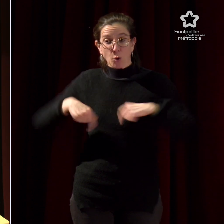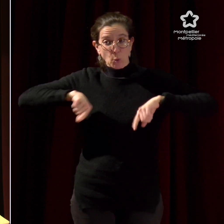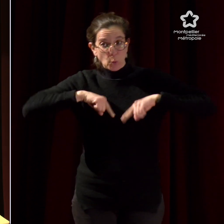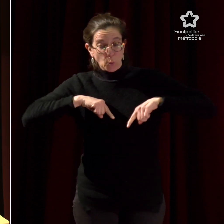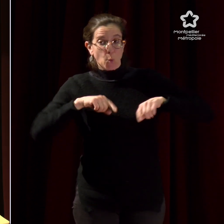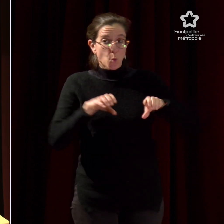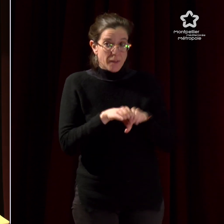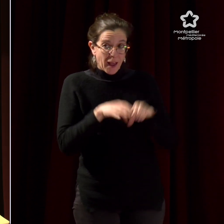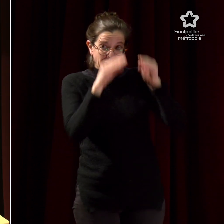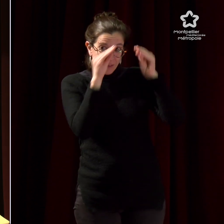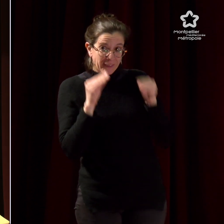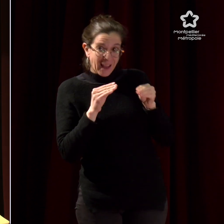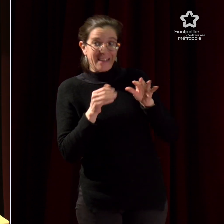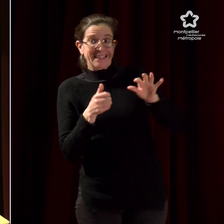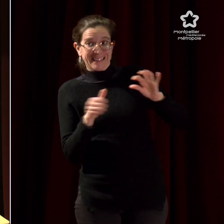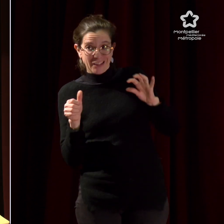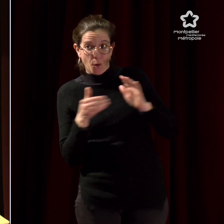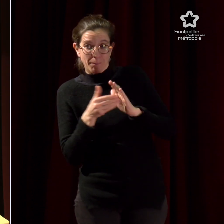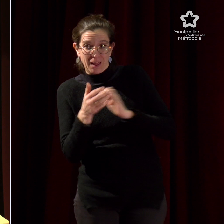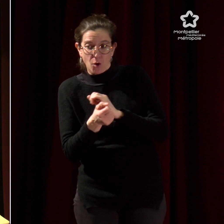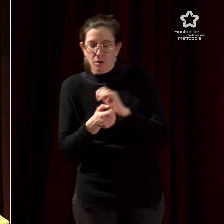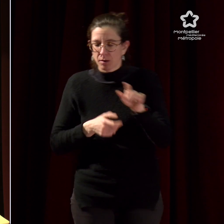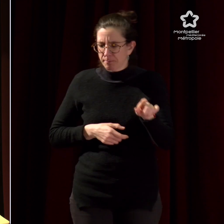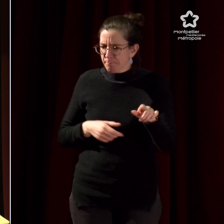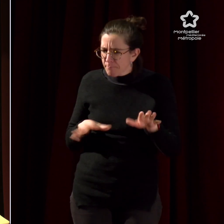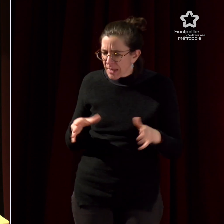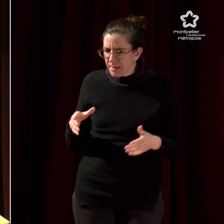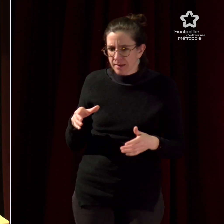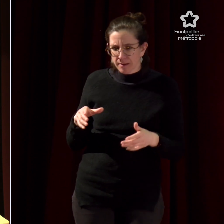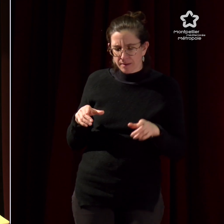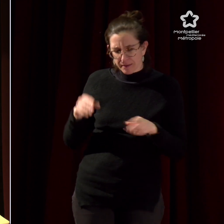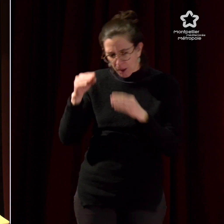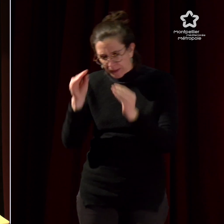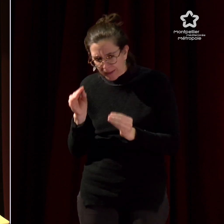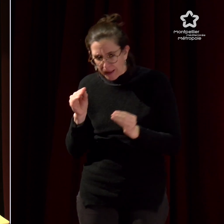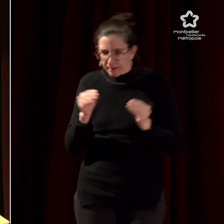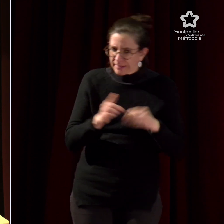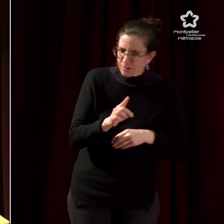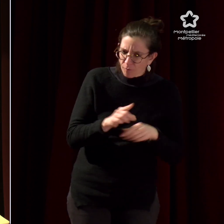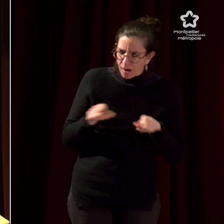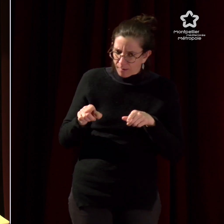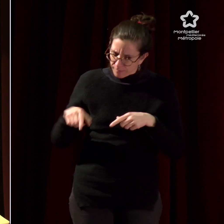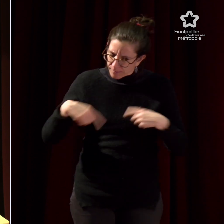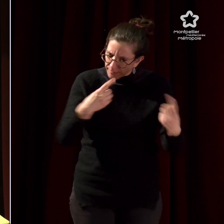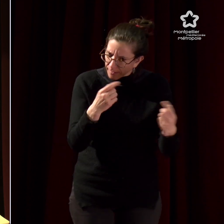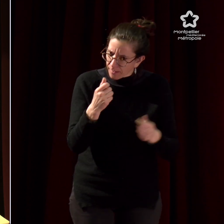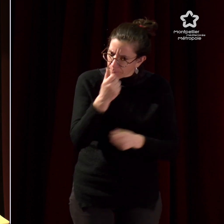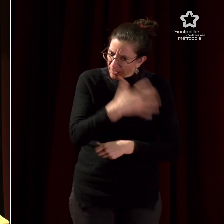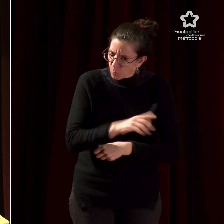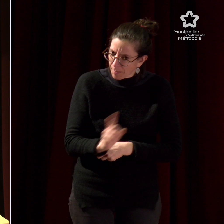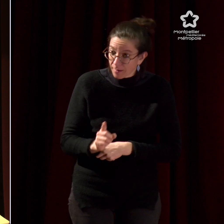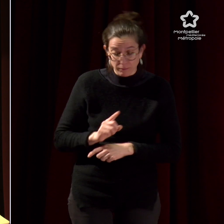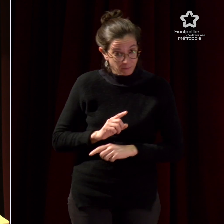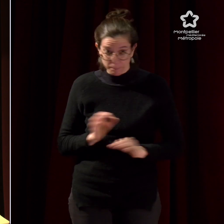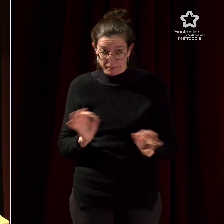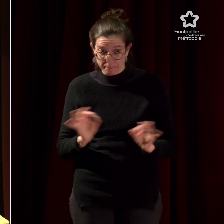donc ni Néandertal ni Denisova sont allés en Amérique. Hein. Non. Donc il y avait personne avant les sapiens.